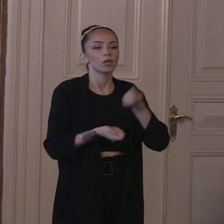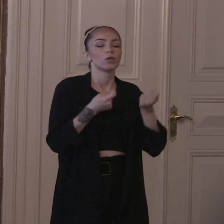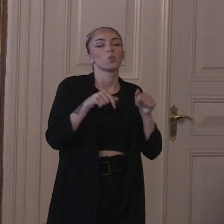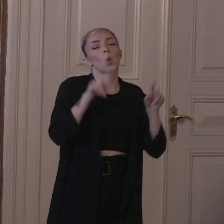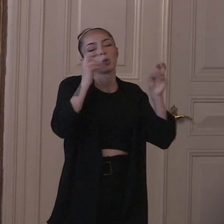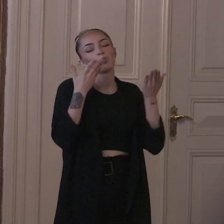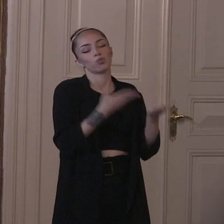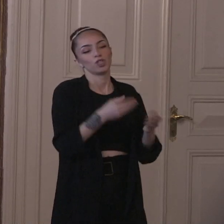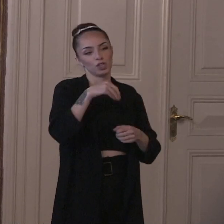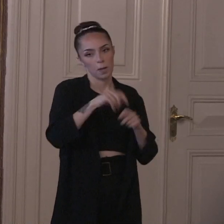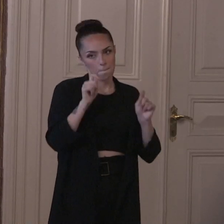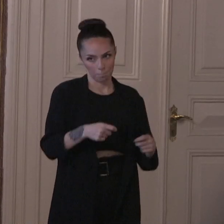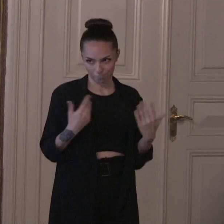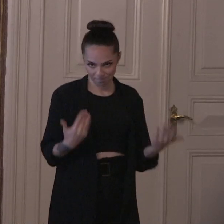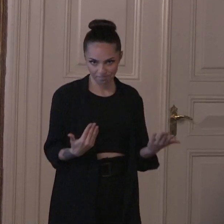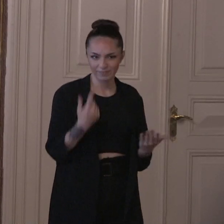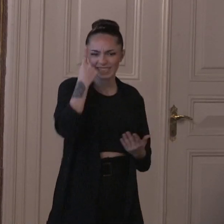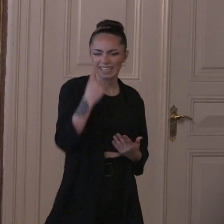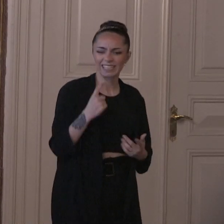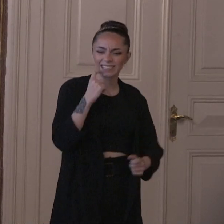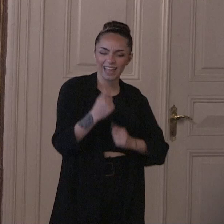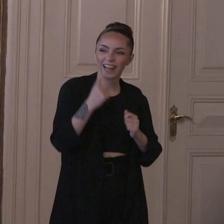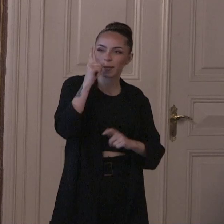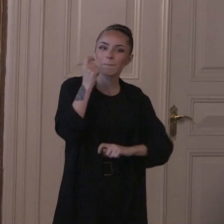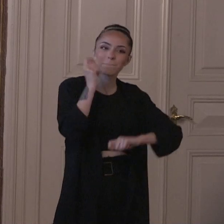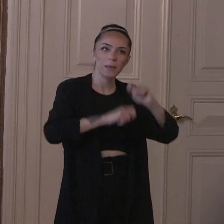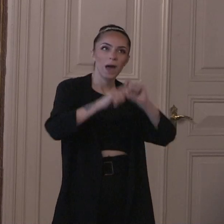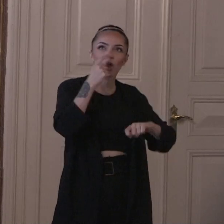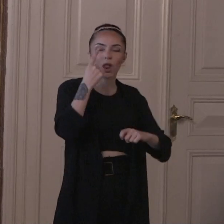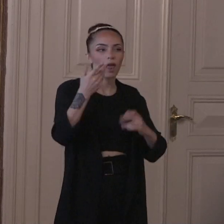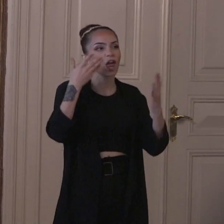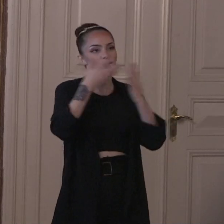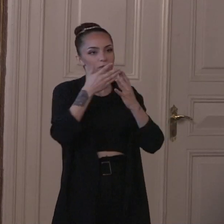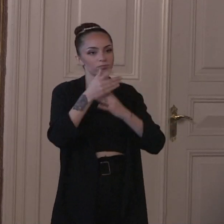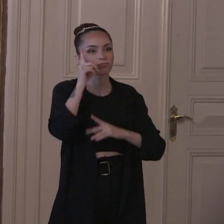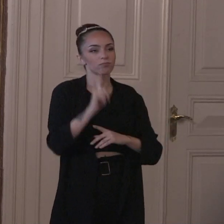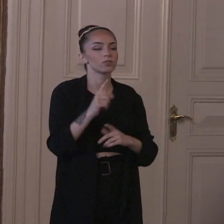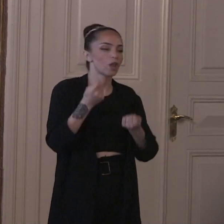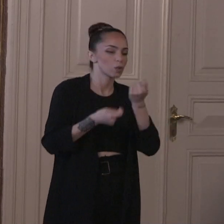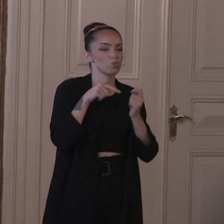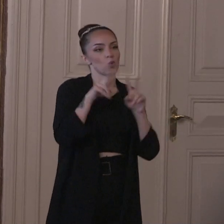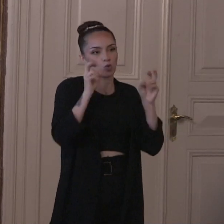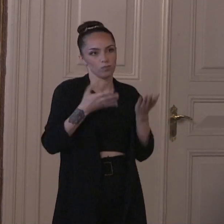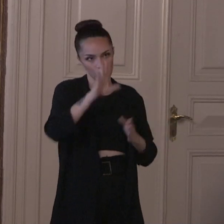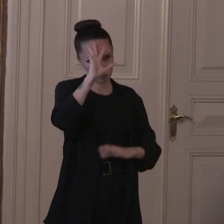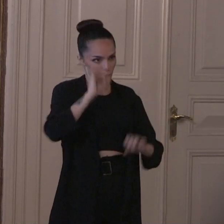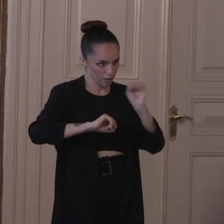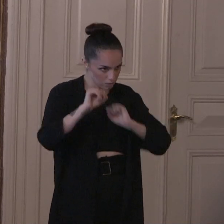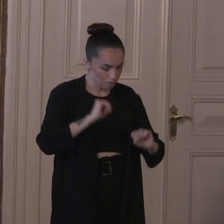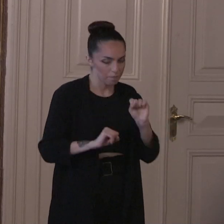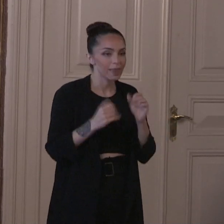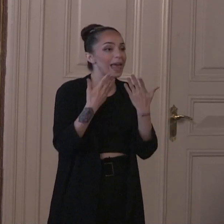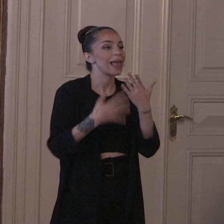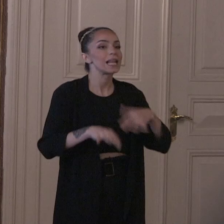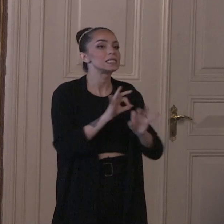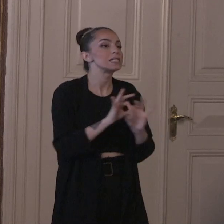yapmıştır. İlk yıllarda mimari erişilebilirlik çalışmalarına ağırlık veren İstanbul Üniversitesi, Engelsiz